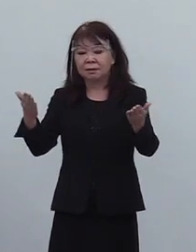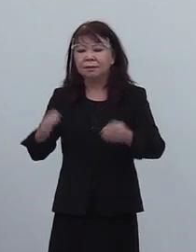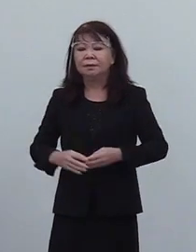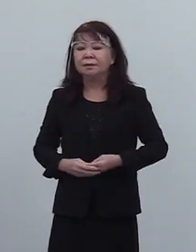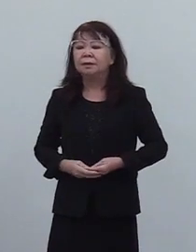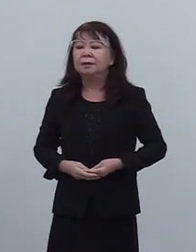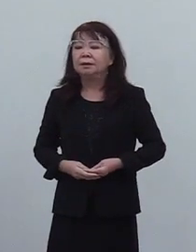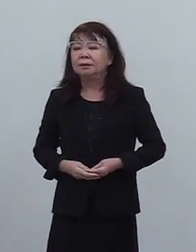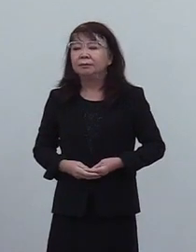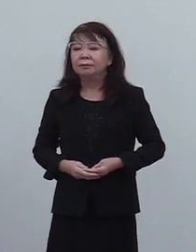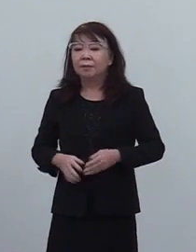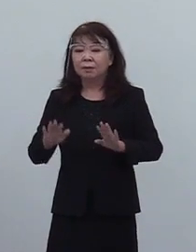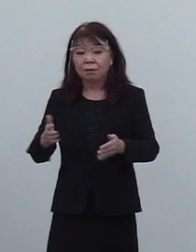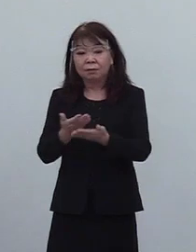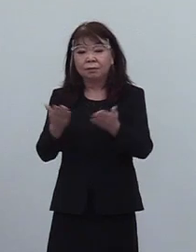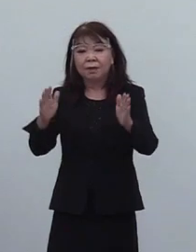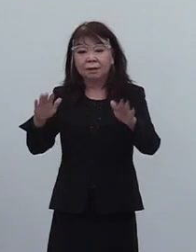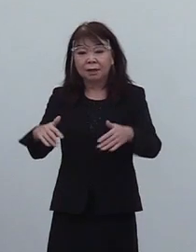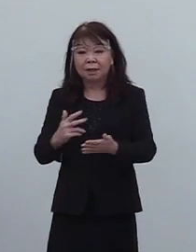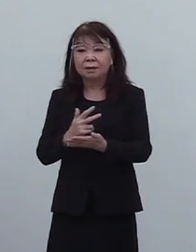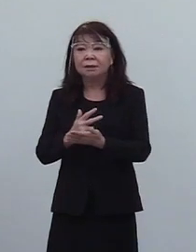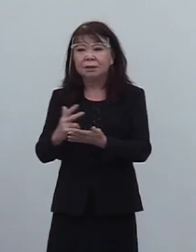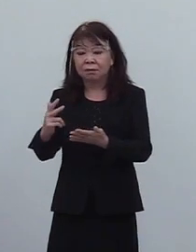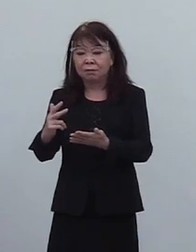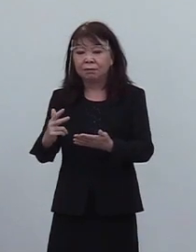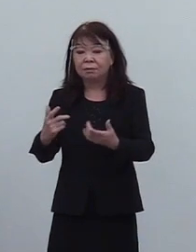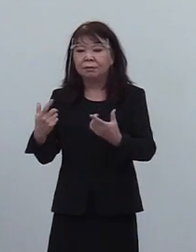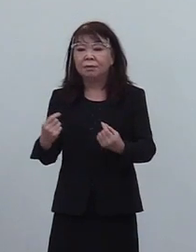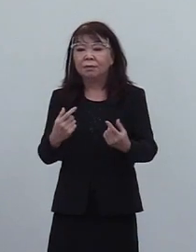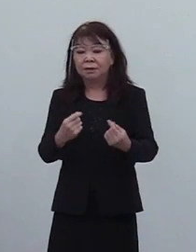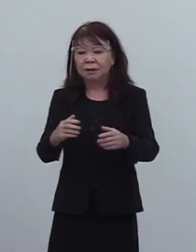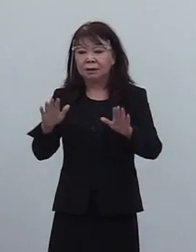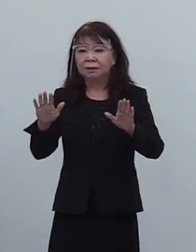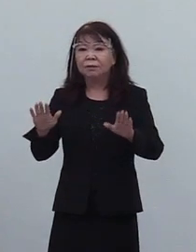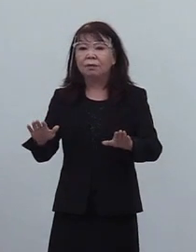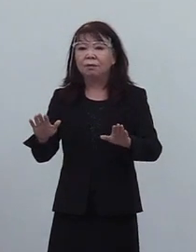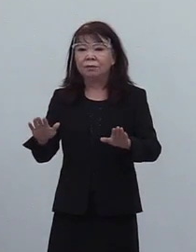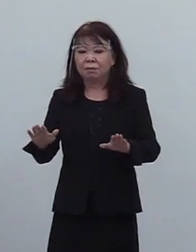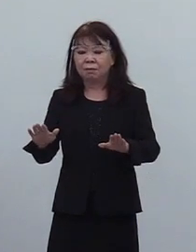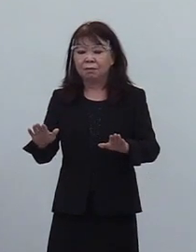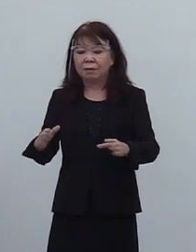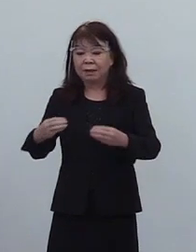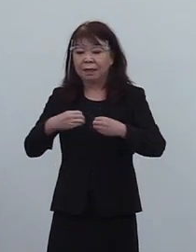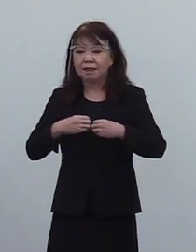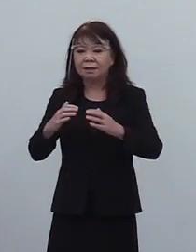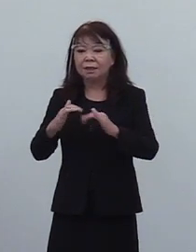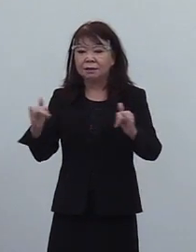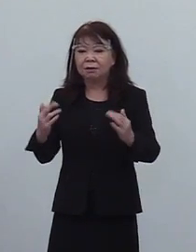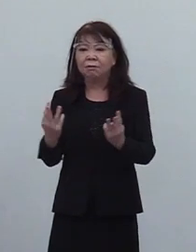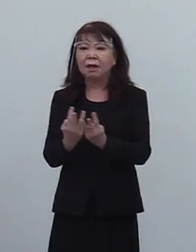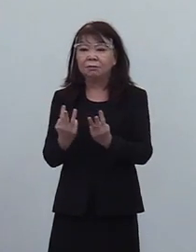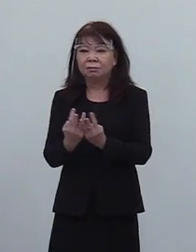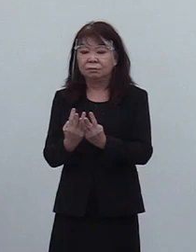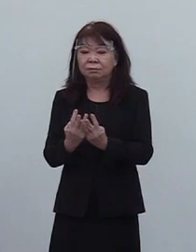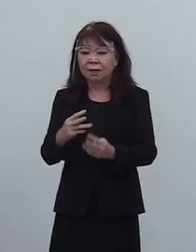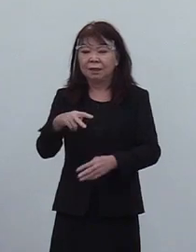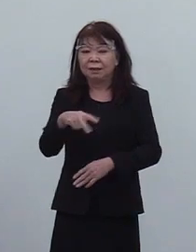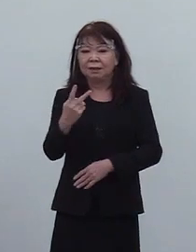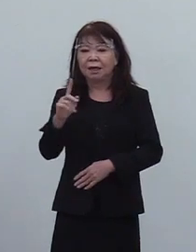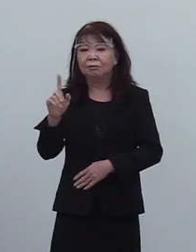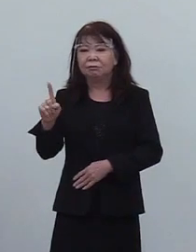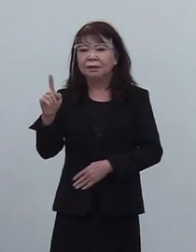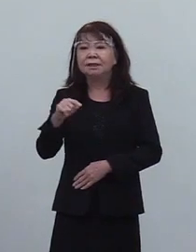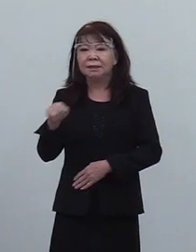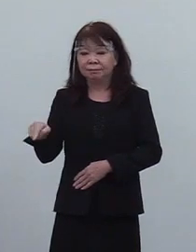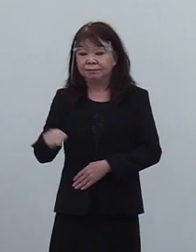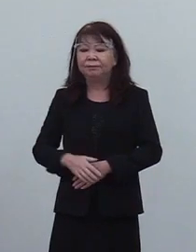。配布されます、配布いたしました資料のとおり、本日の、感染者の数は201人で